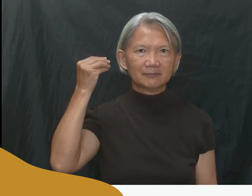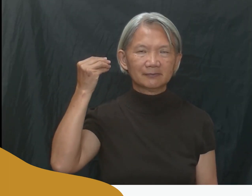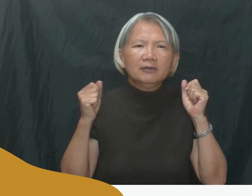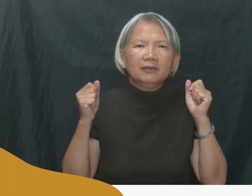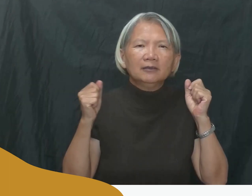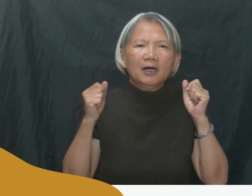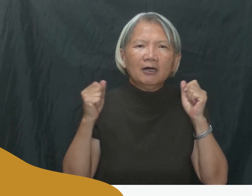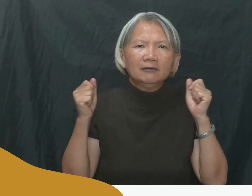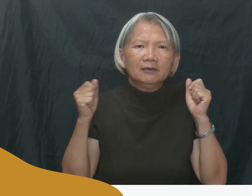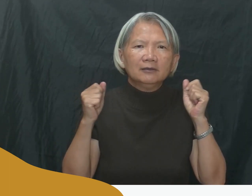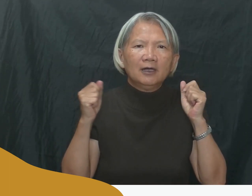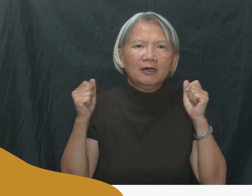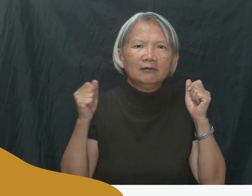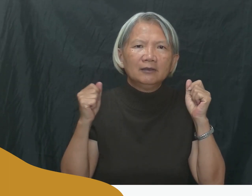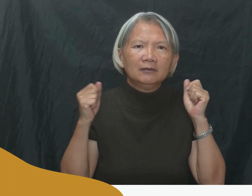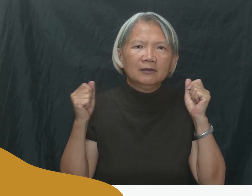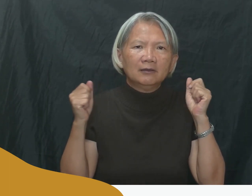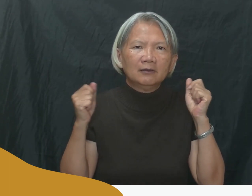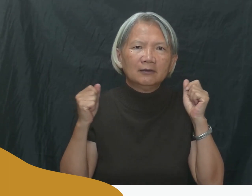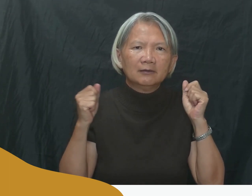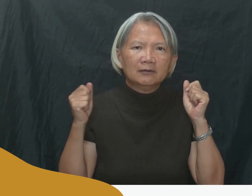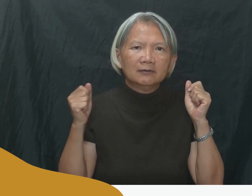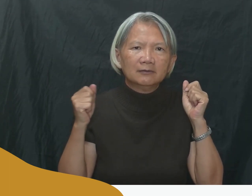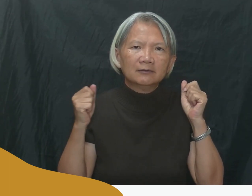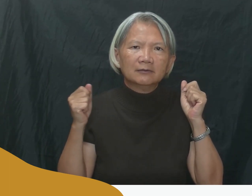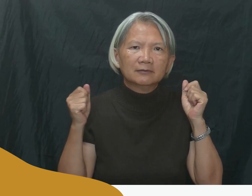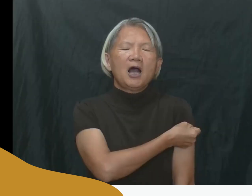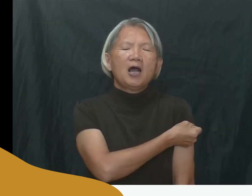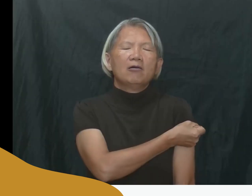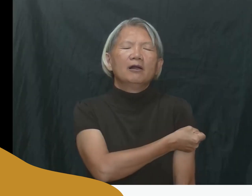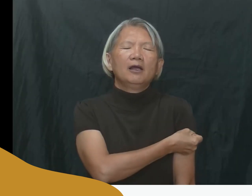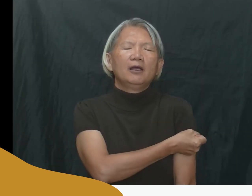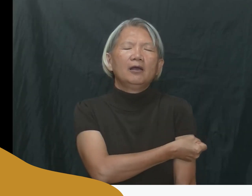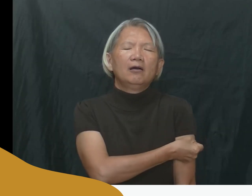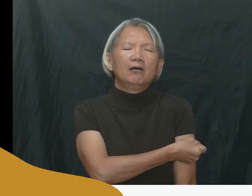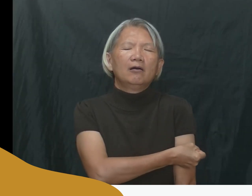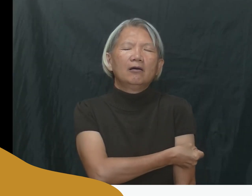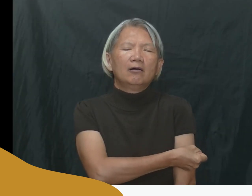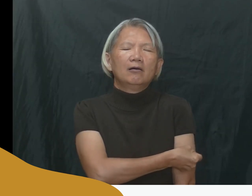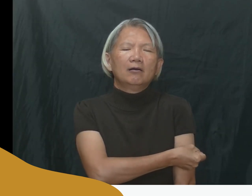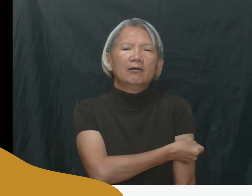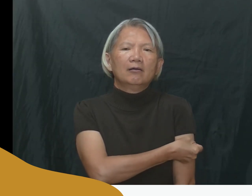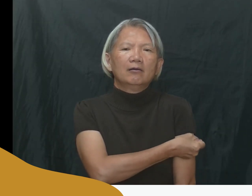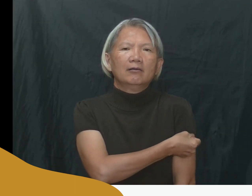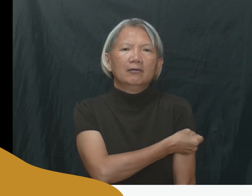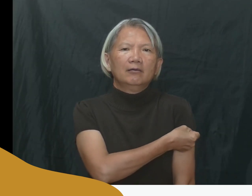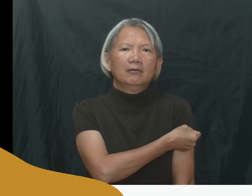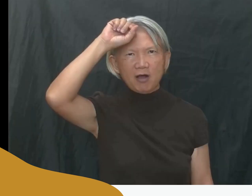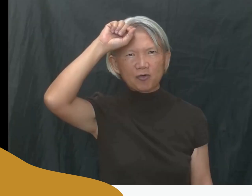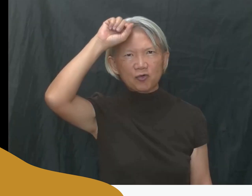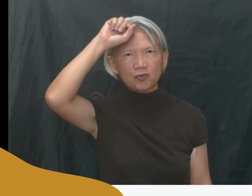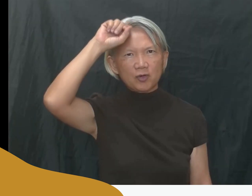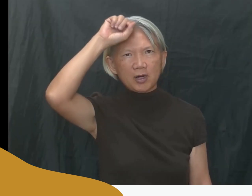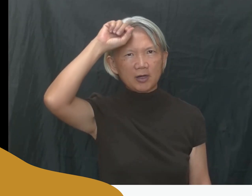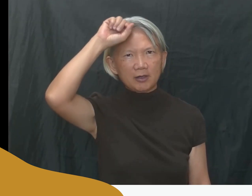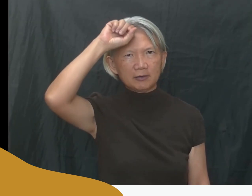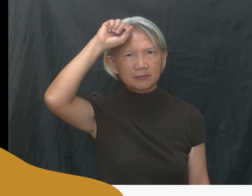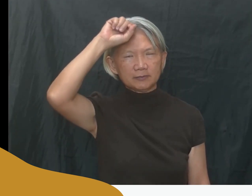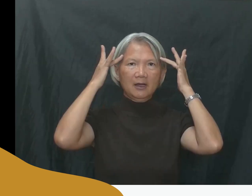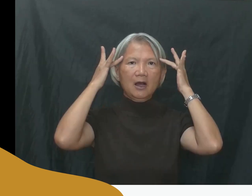好冷，好冷，好冷哦，好累哦， 好酷哦。